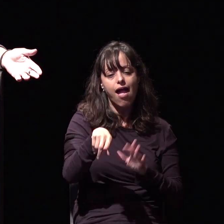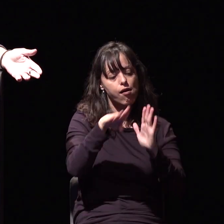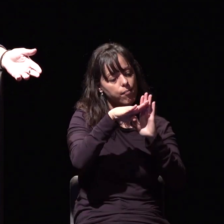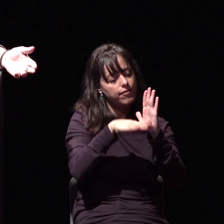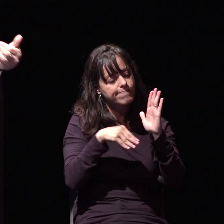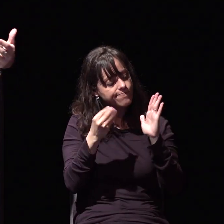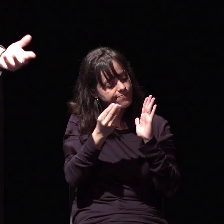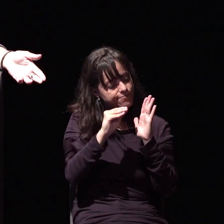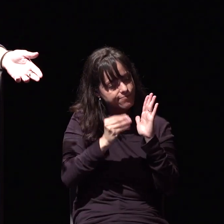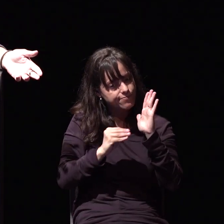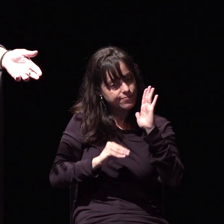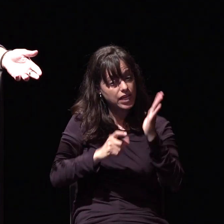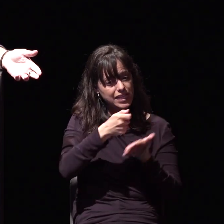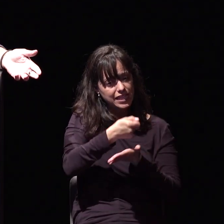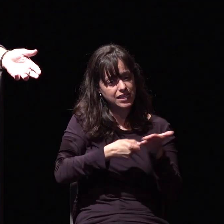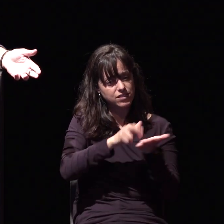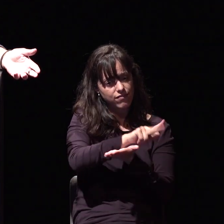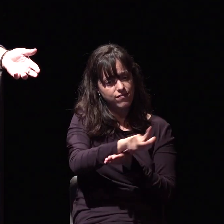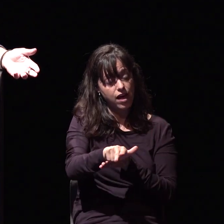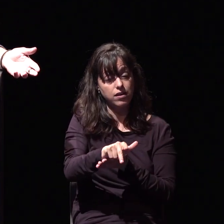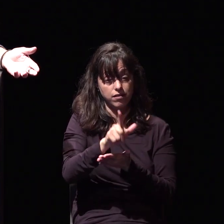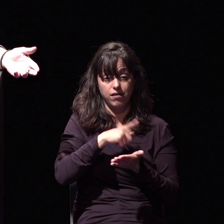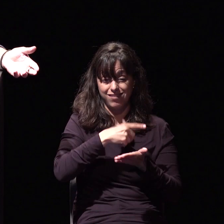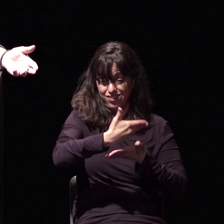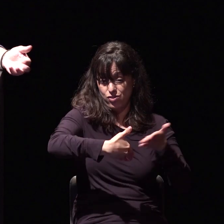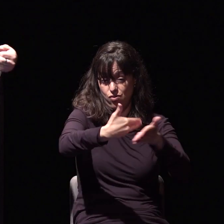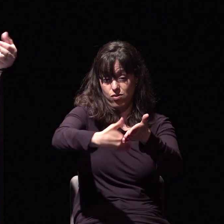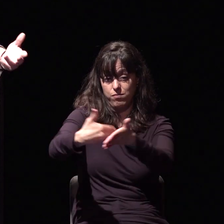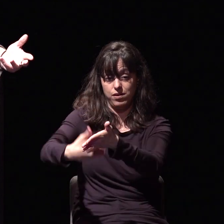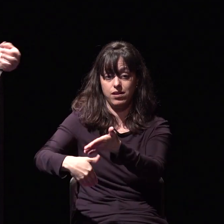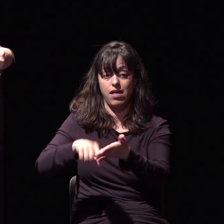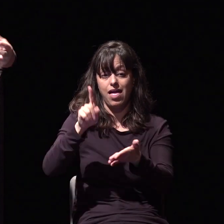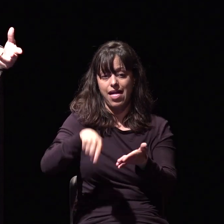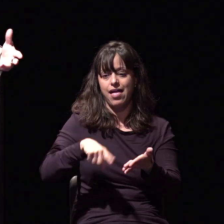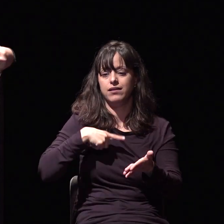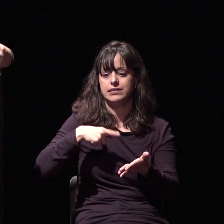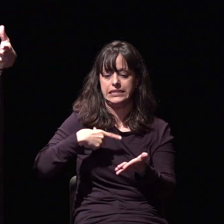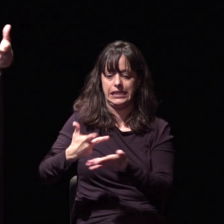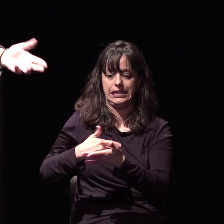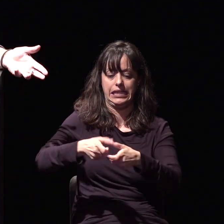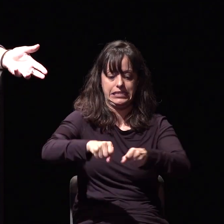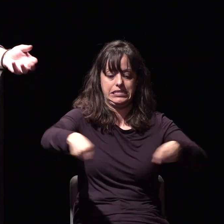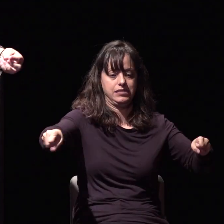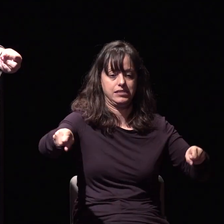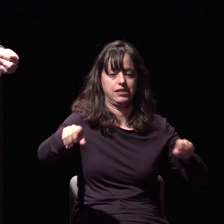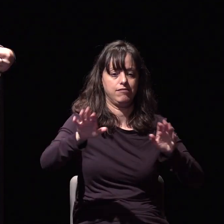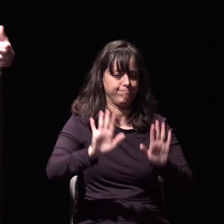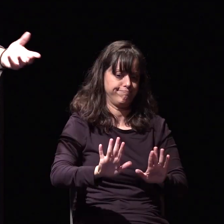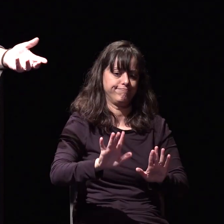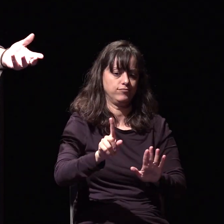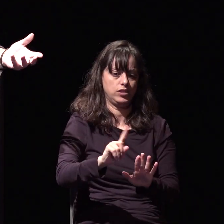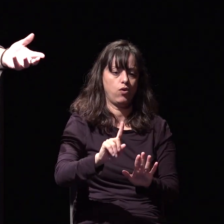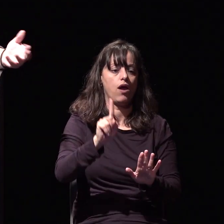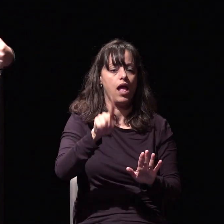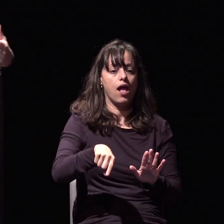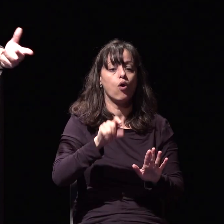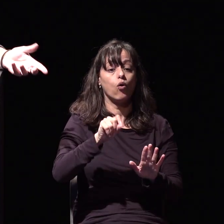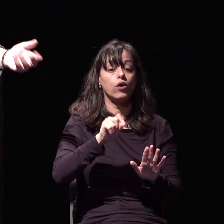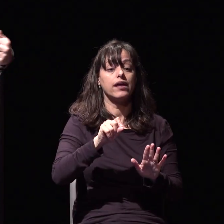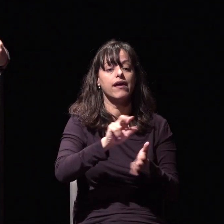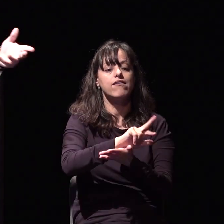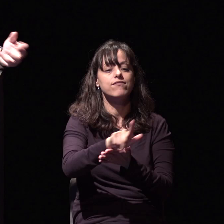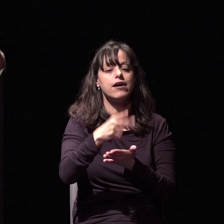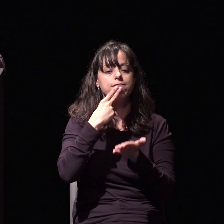Essa documentação é uma documentação, vamos dizer, que não se constitui de plantas, desenhos, cortes e croquis. É basicamente um conjunto